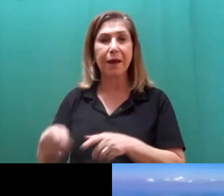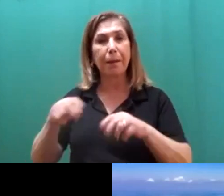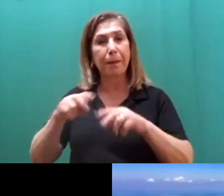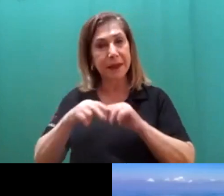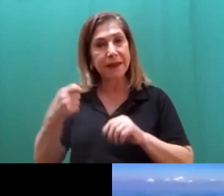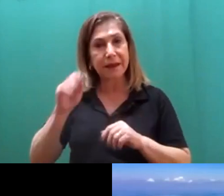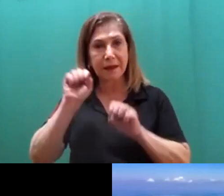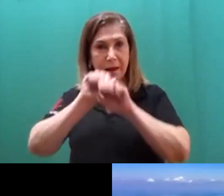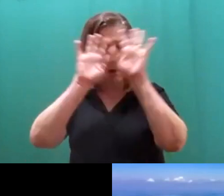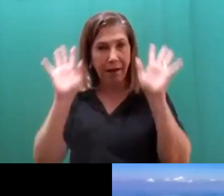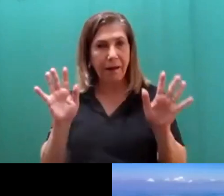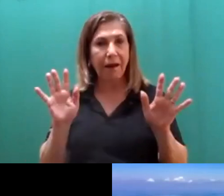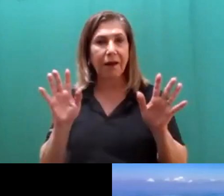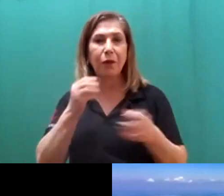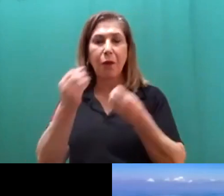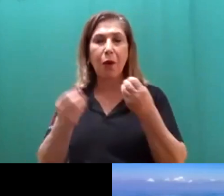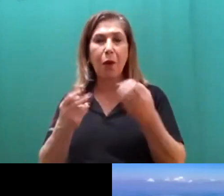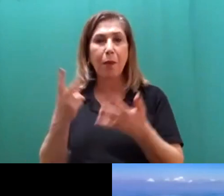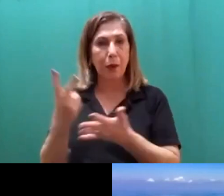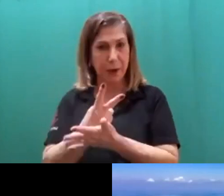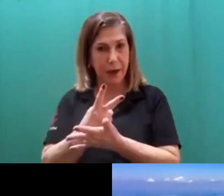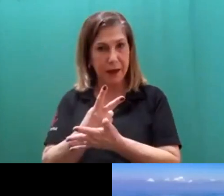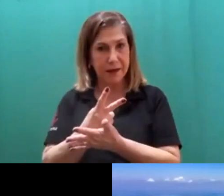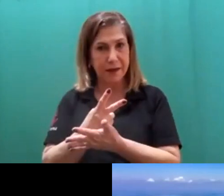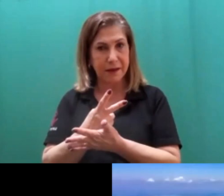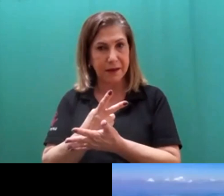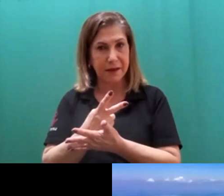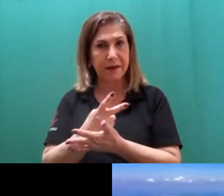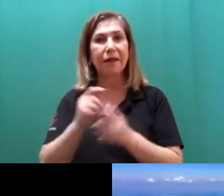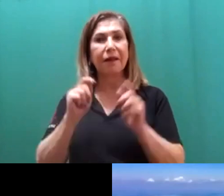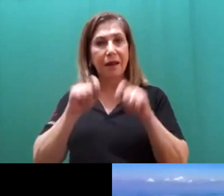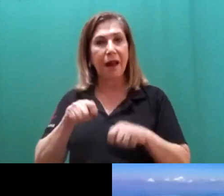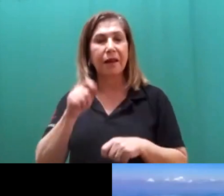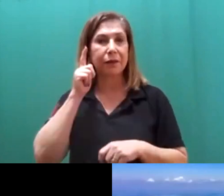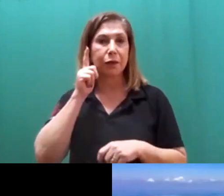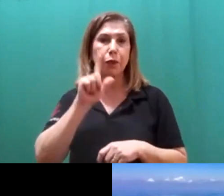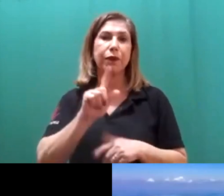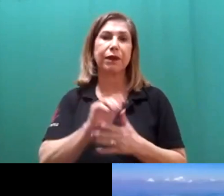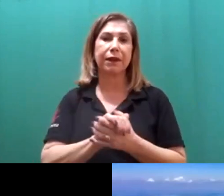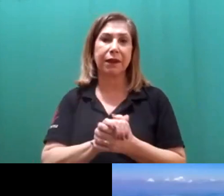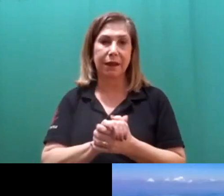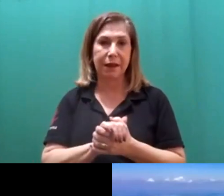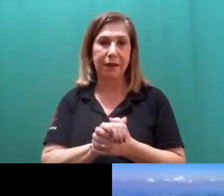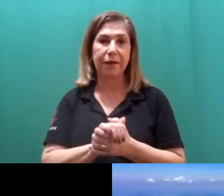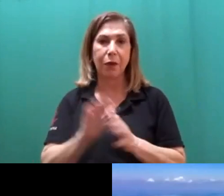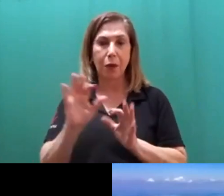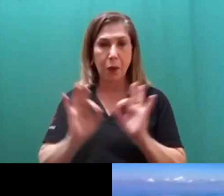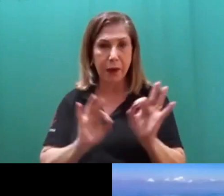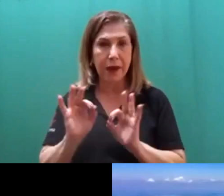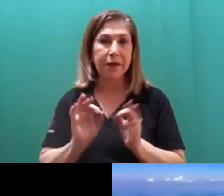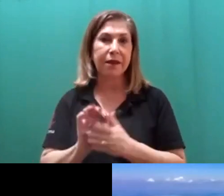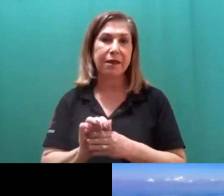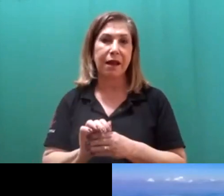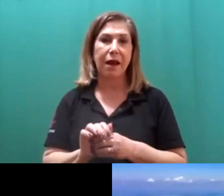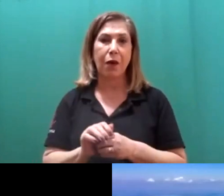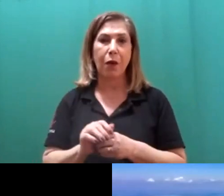o que são esses mercados, quais realidades, e quem está chegando, para quem que ele chega, a gente vai conseguir traçar aí o que